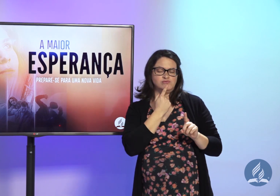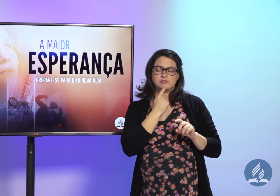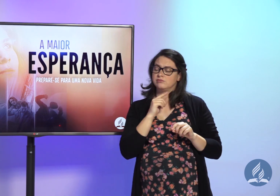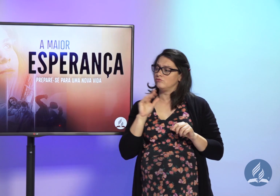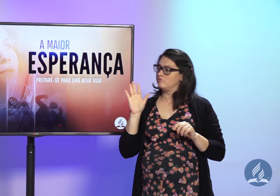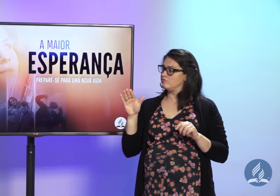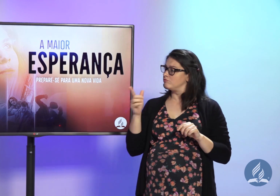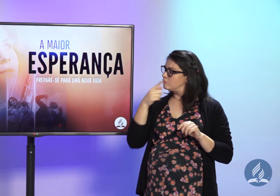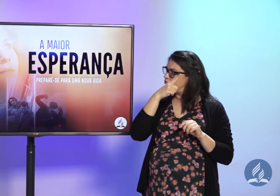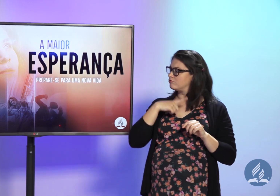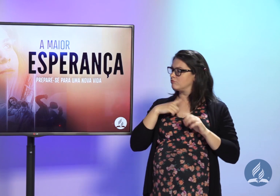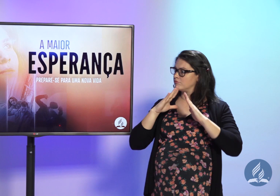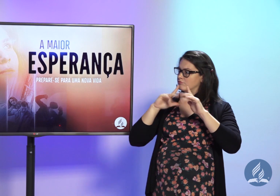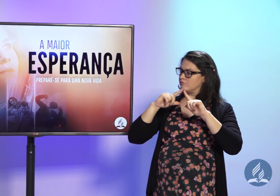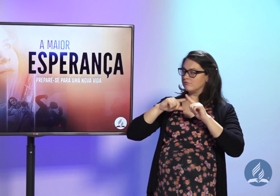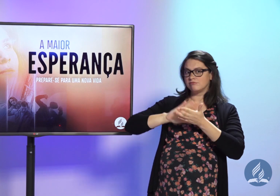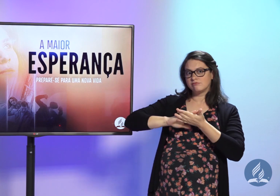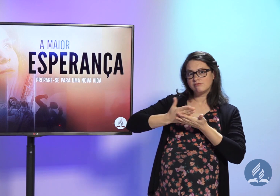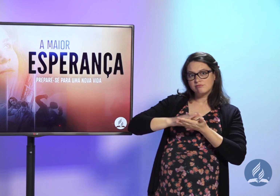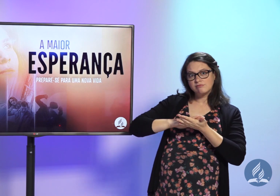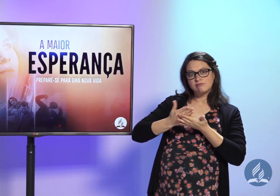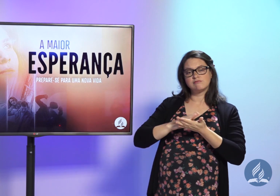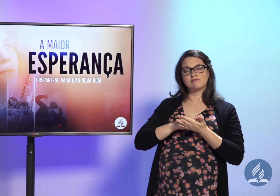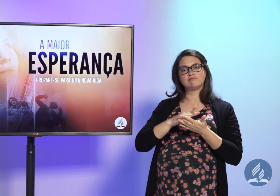encontrou um surdo que o convidou para ir numa igreja.